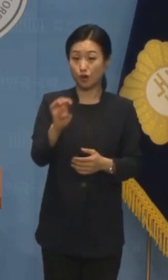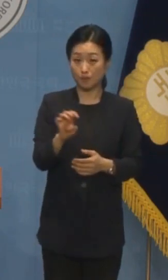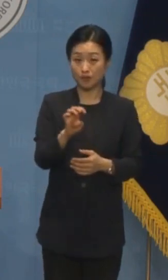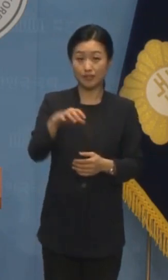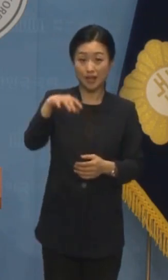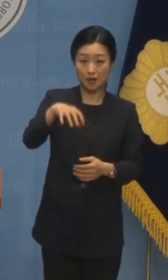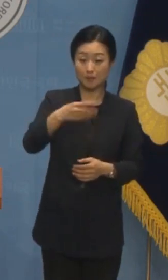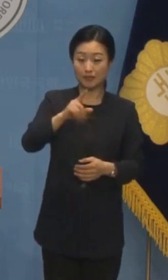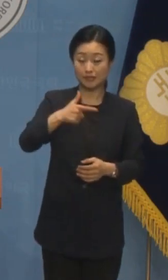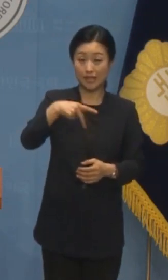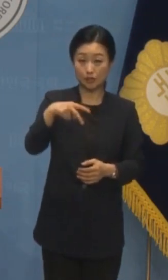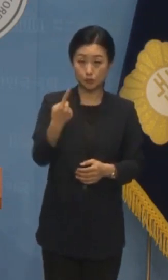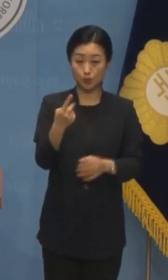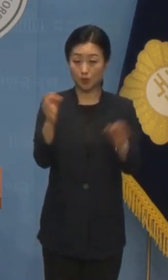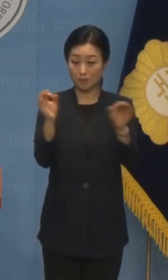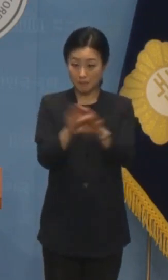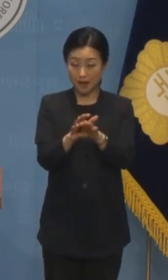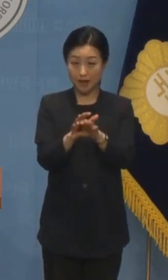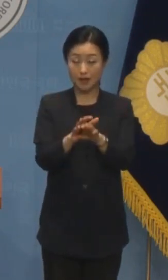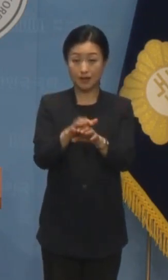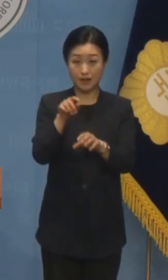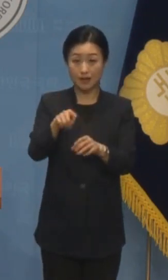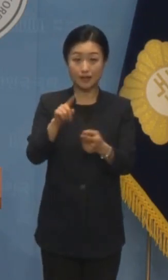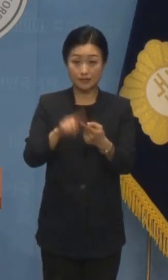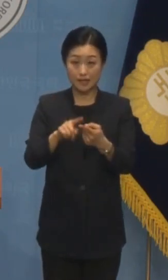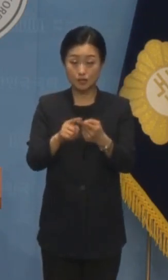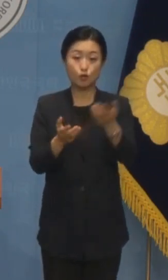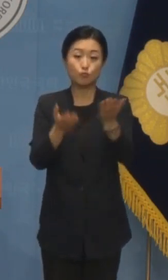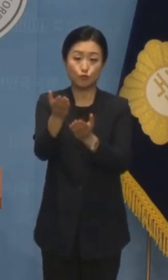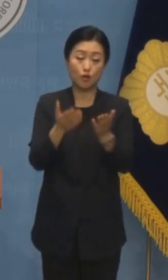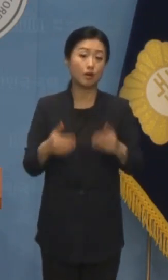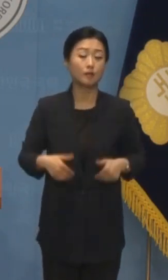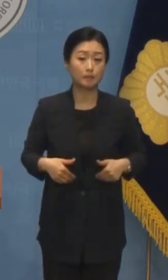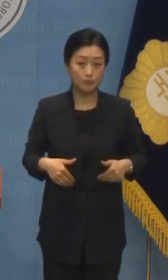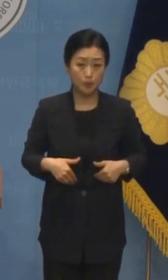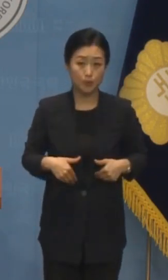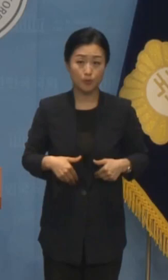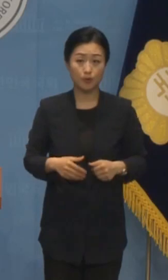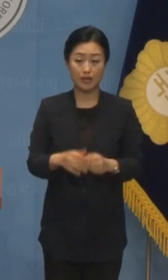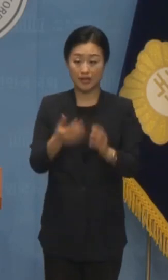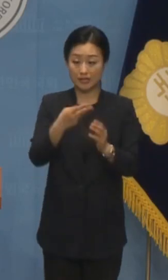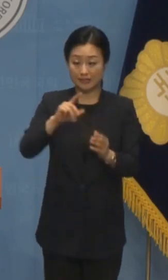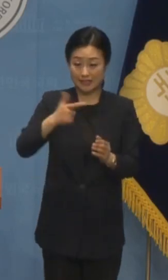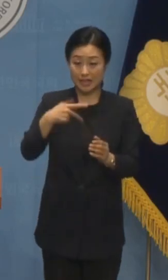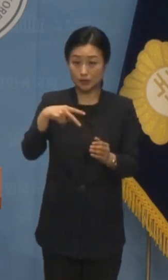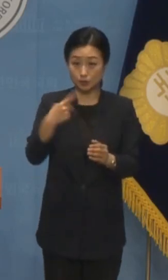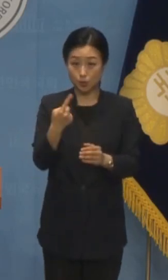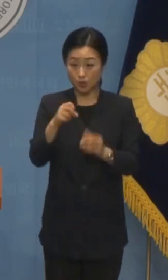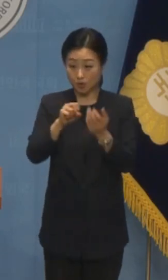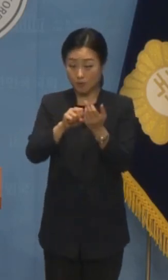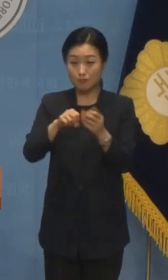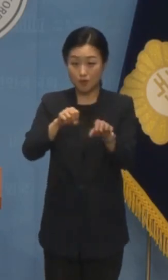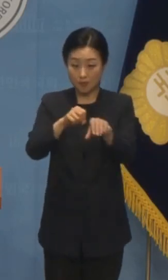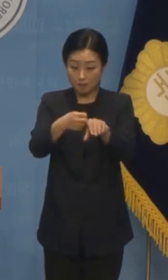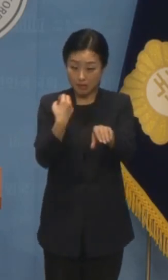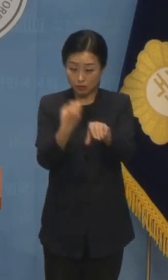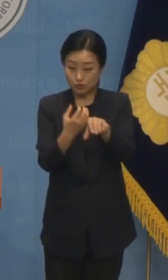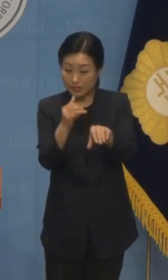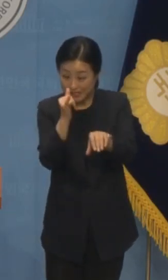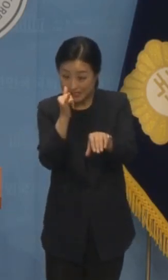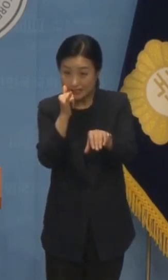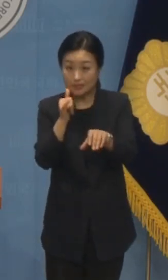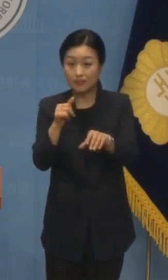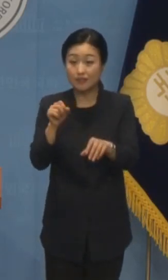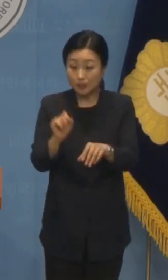탄소국경 조정제도가 2026년부터 본격 시행될 예정인데요. 탄소 배출 상품에 대해서 기준치를 초과하는 탄소